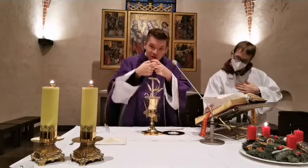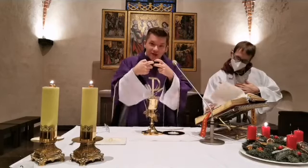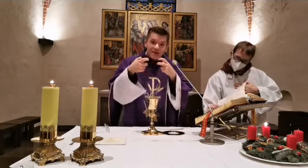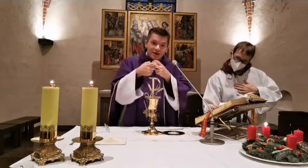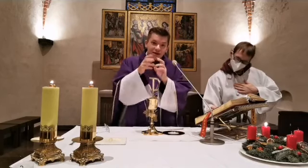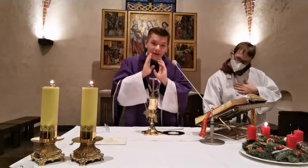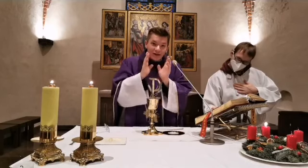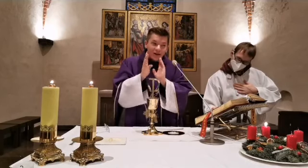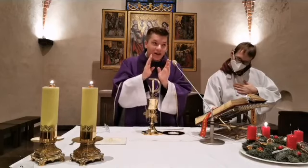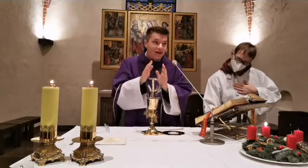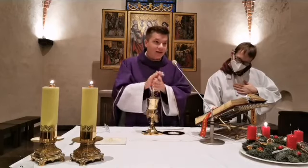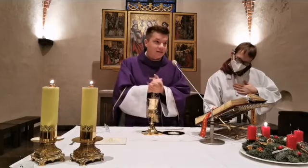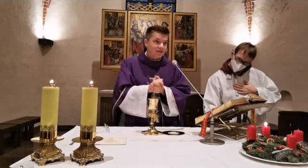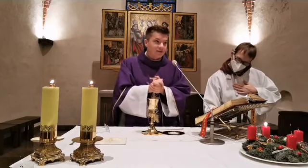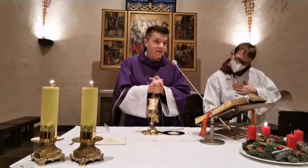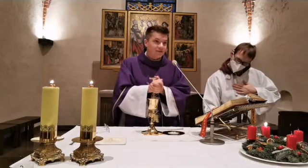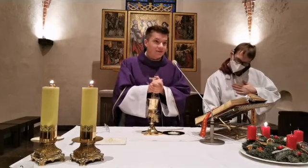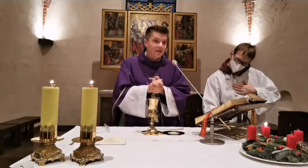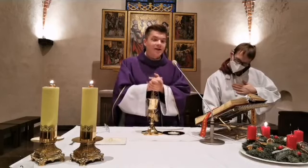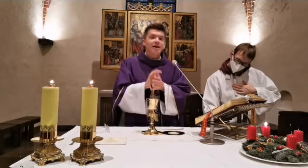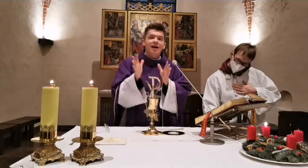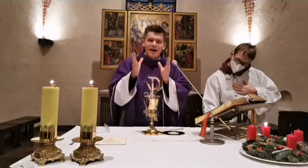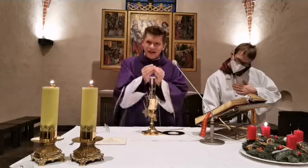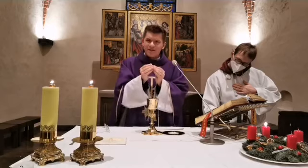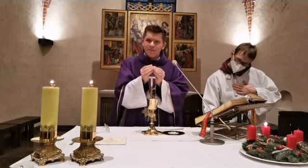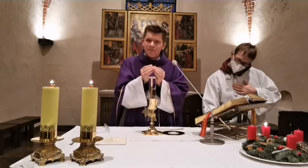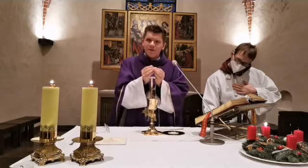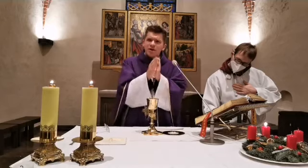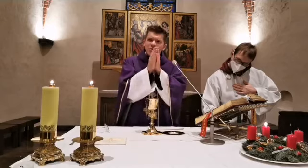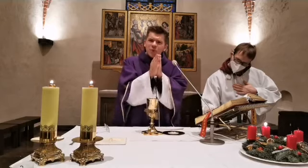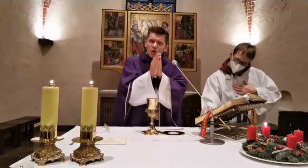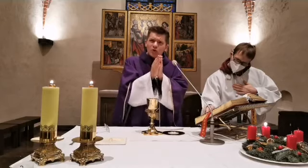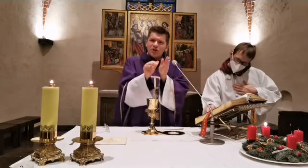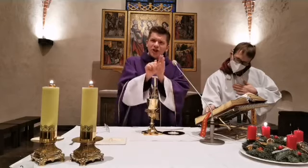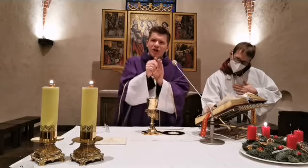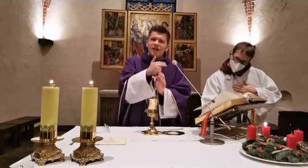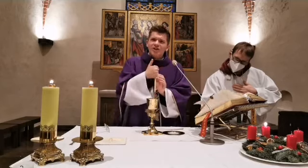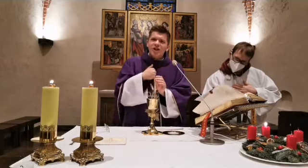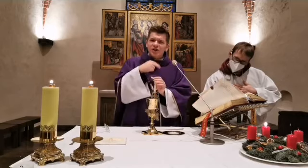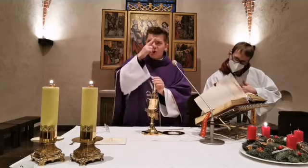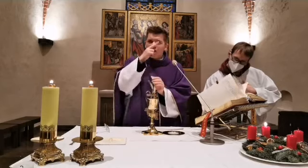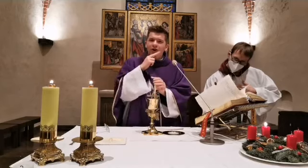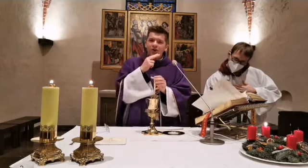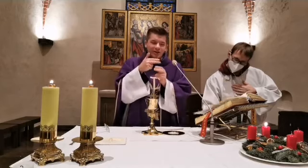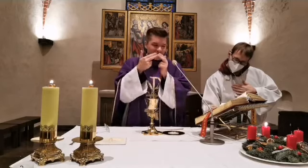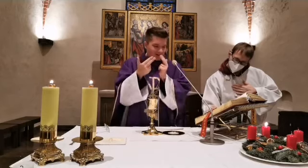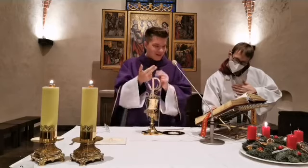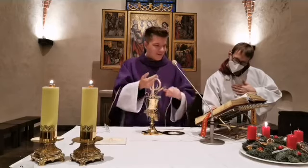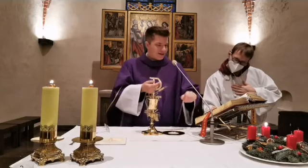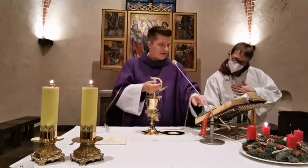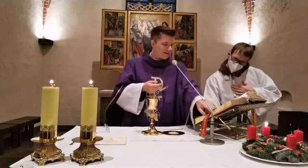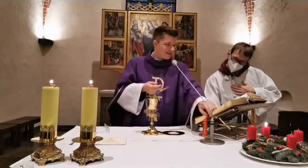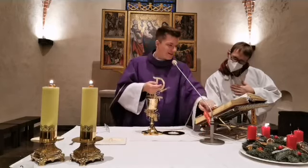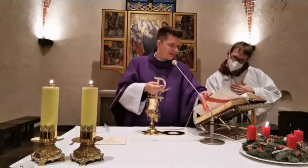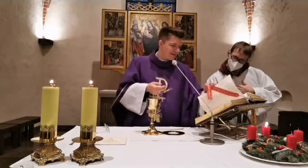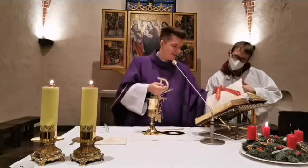łączymy się przez internet, razem módlmy się do naszego Ojca w